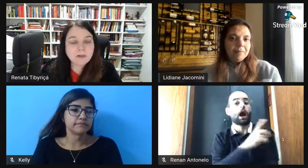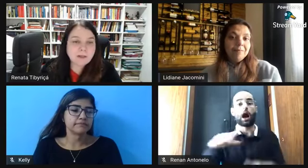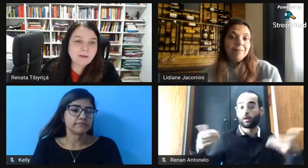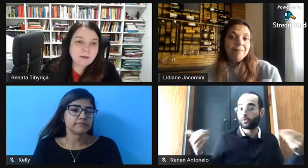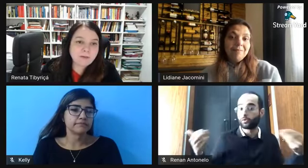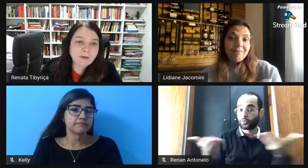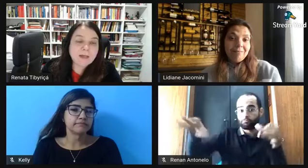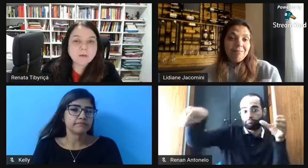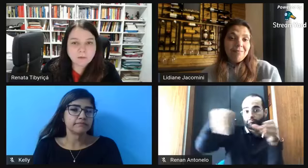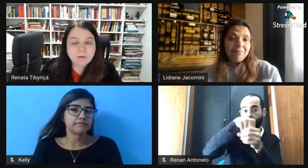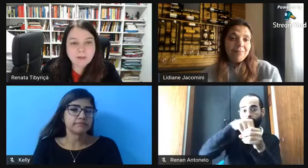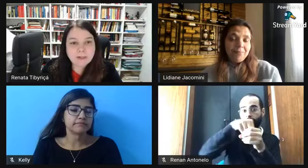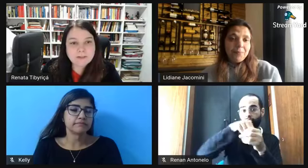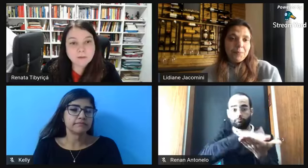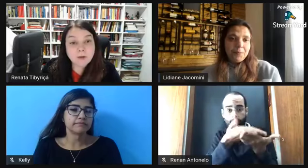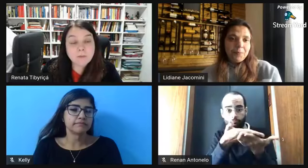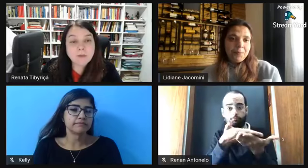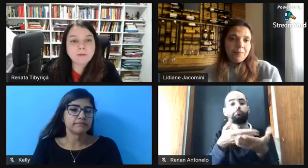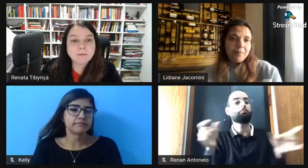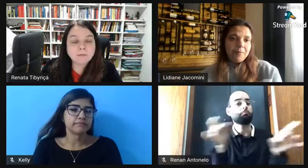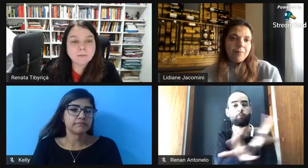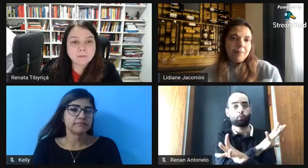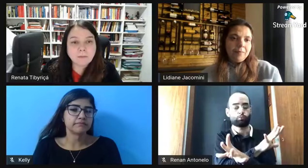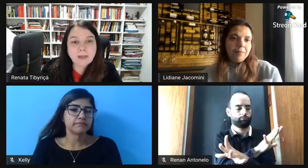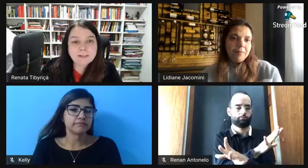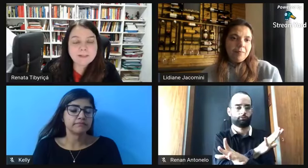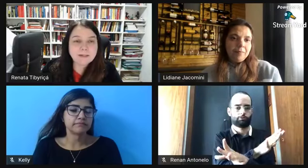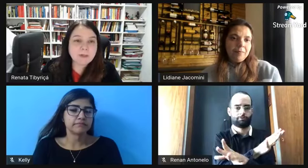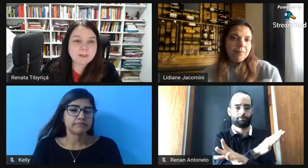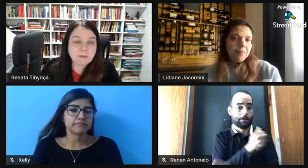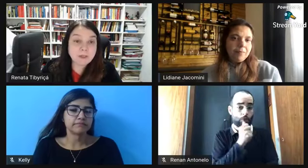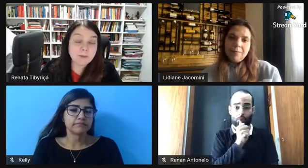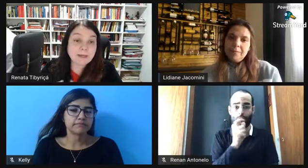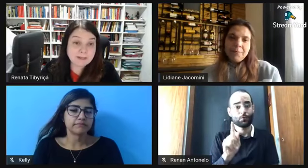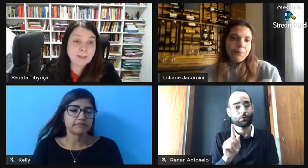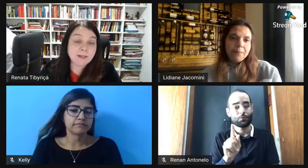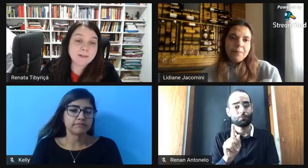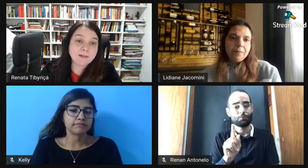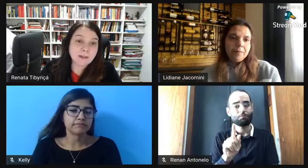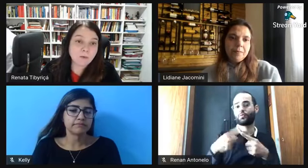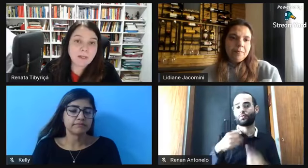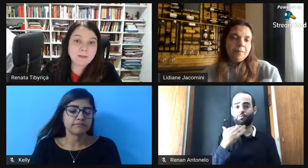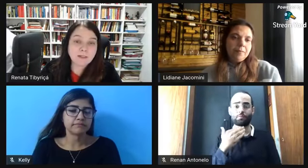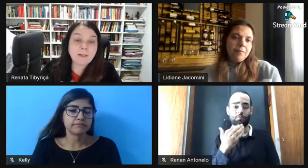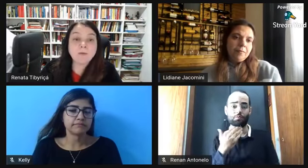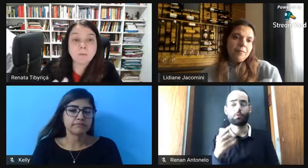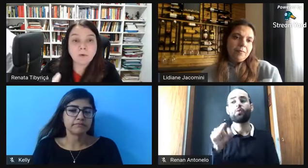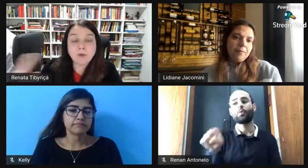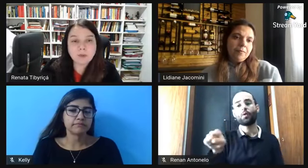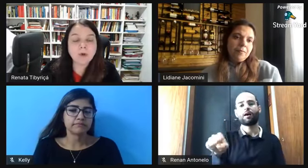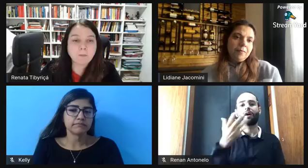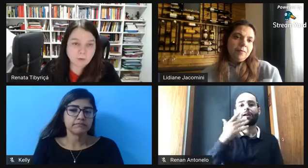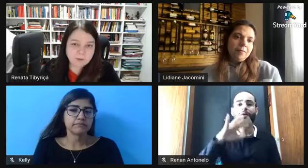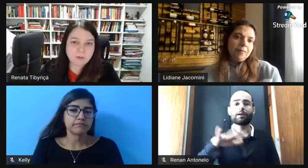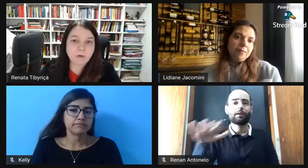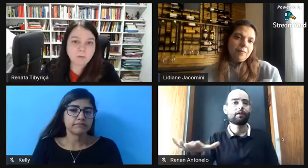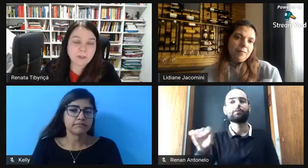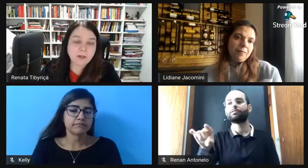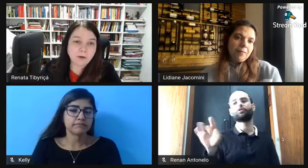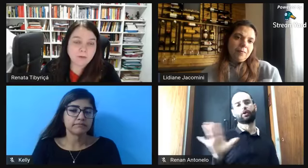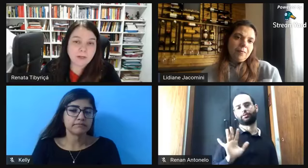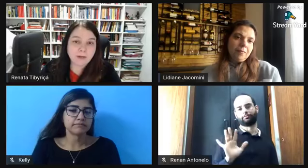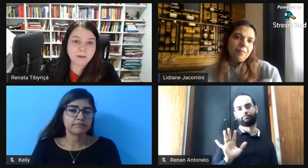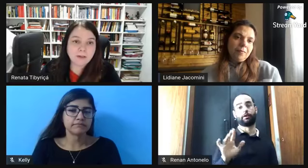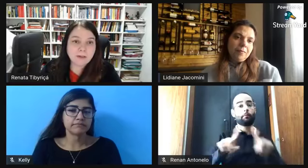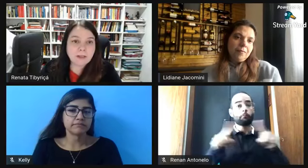Libras e vai resolver a questão. Porque não basta simplesmente, para que essa criança está incluída, que o professor possa se